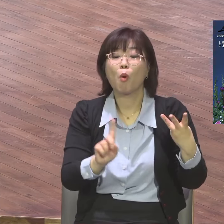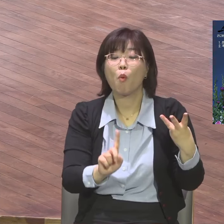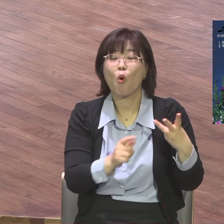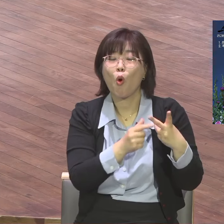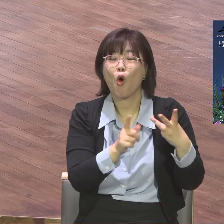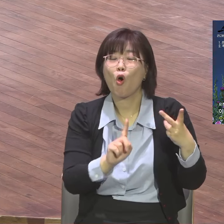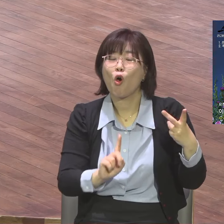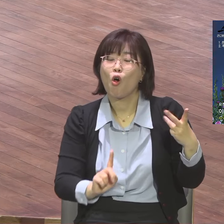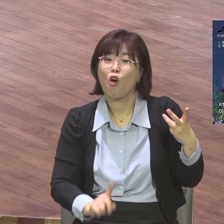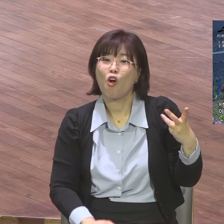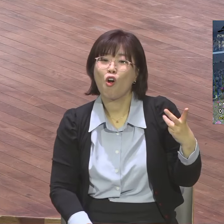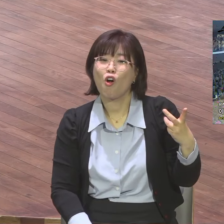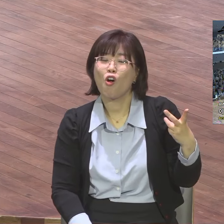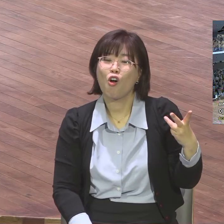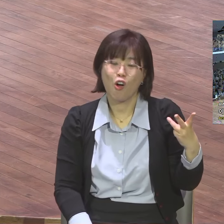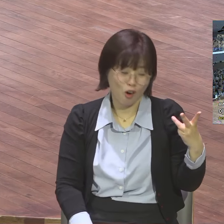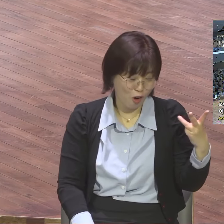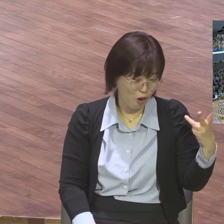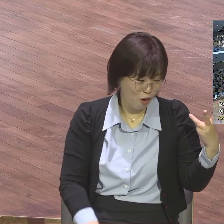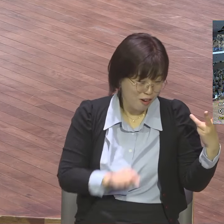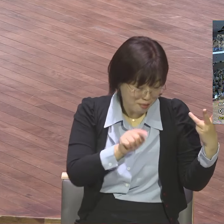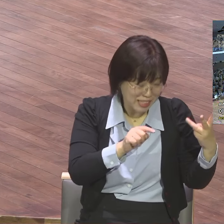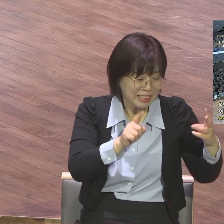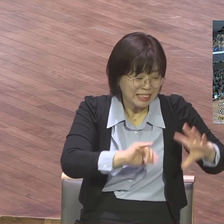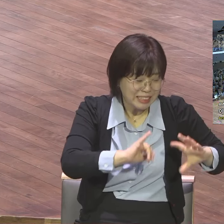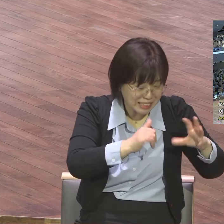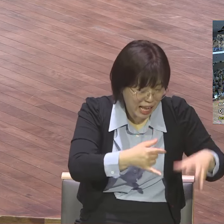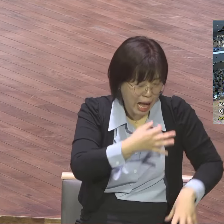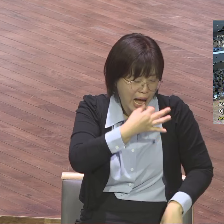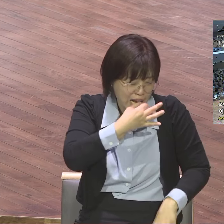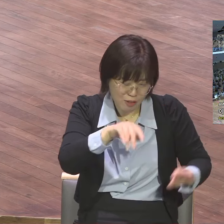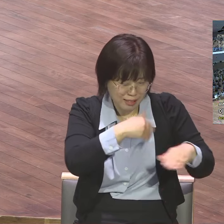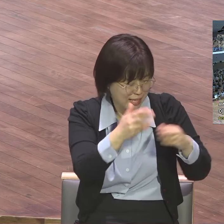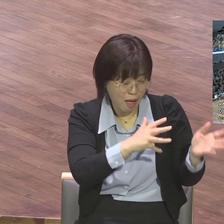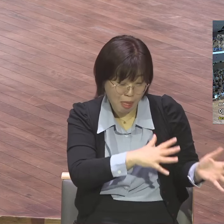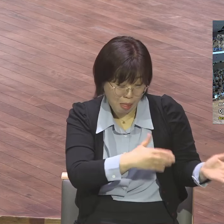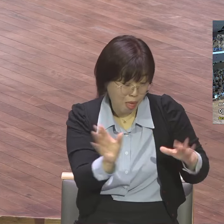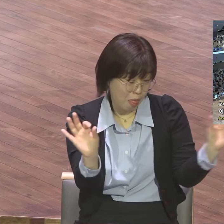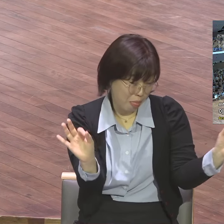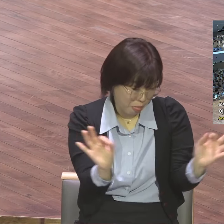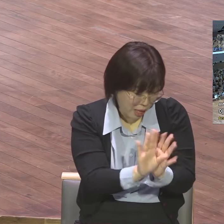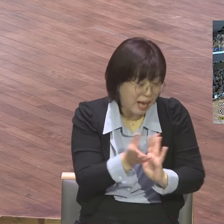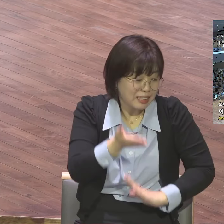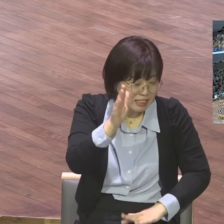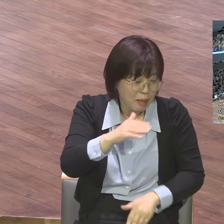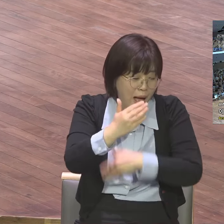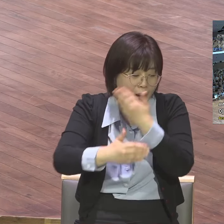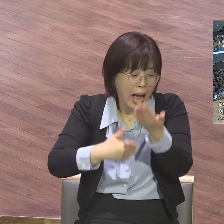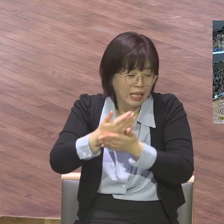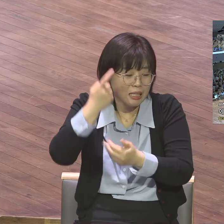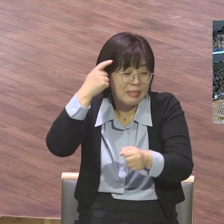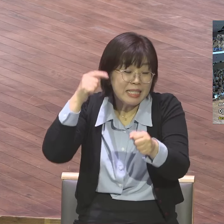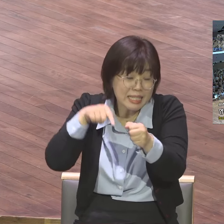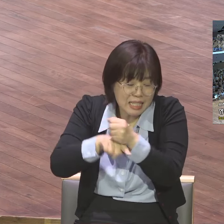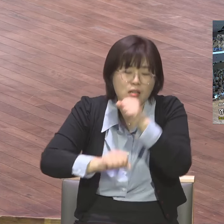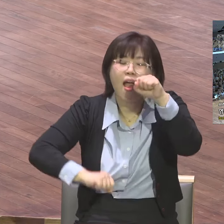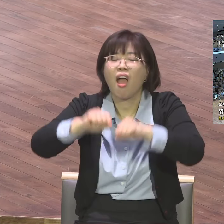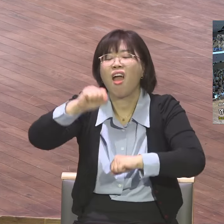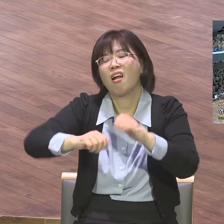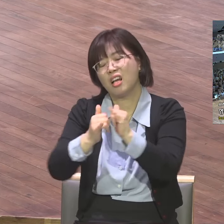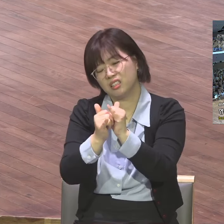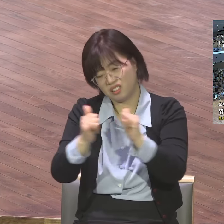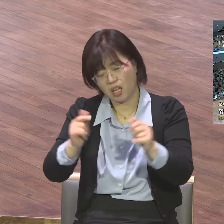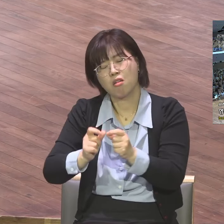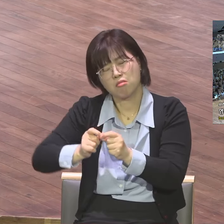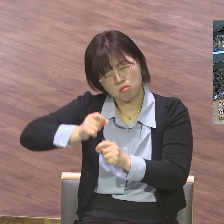이 세상도 그 정욕도 지나가되 오직 하나님의 뜻을 행하는 자는